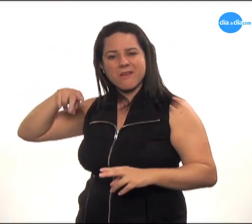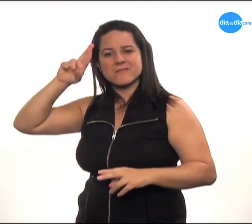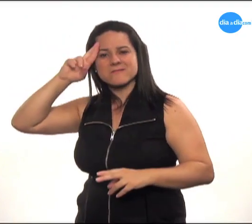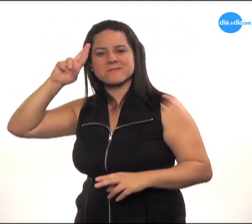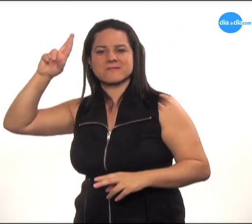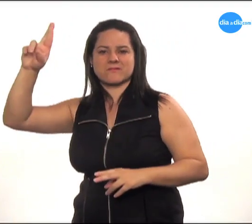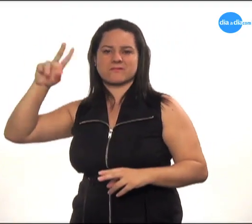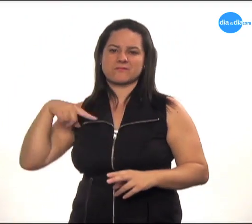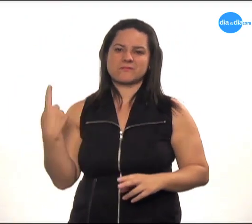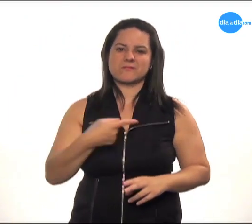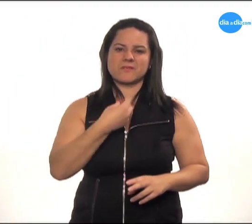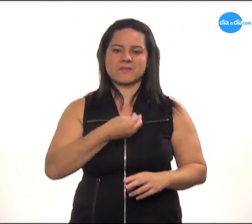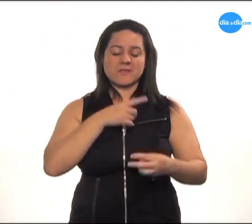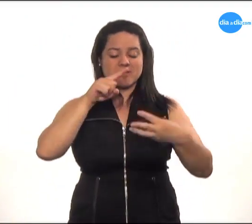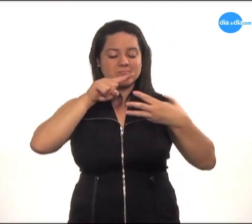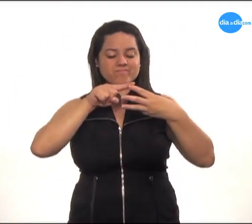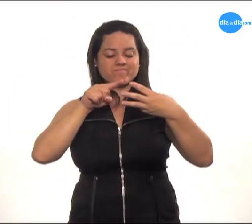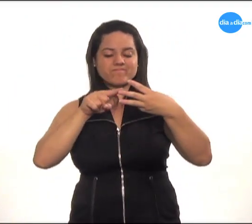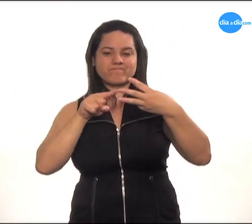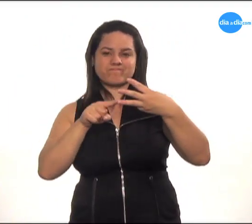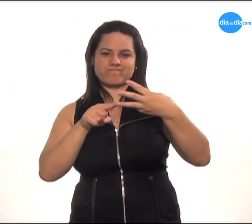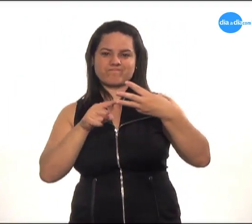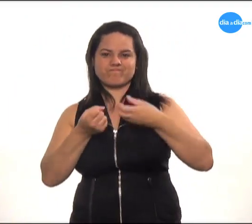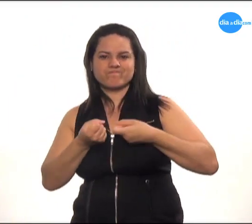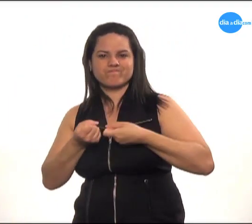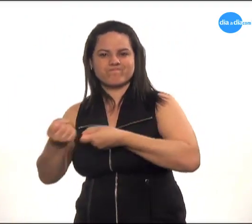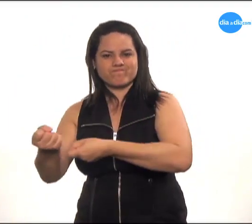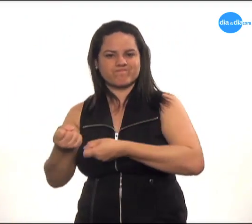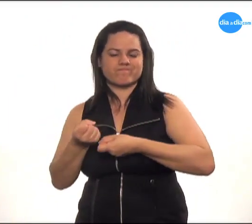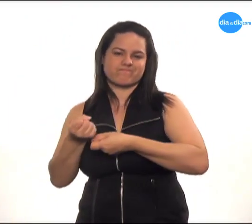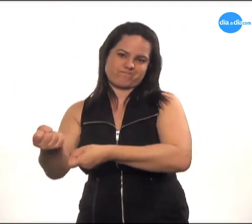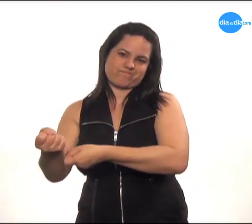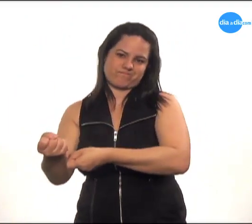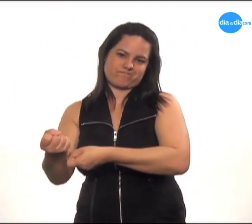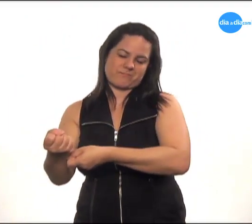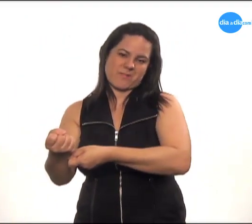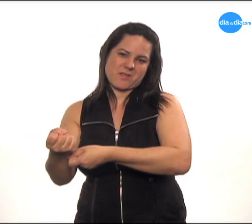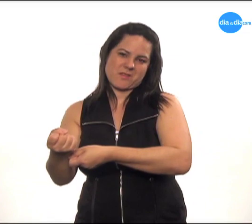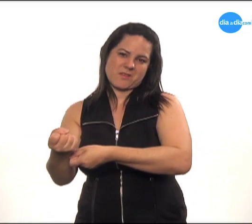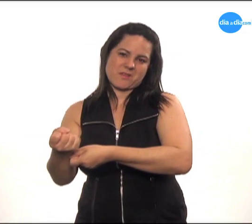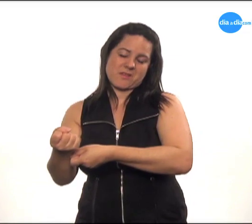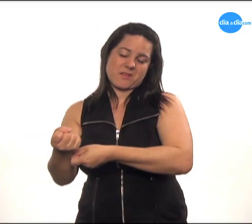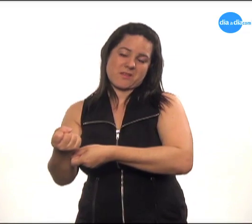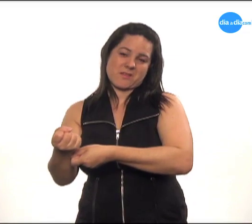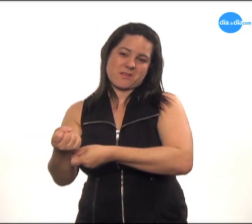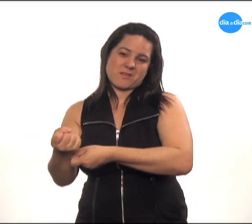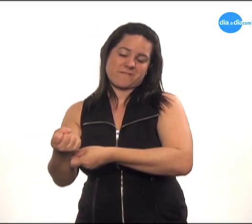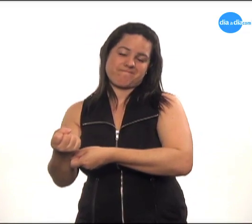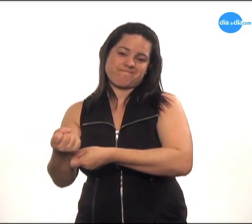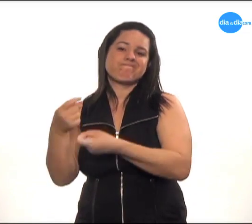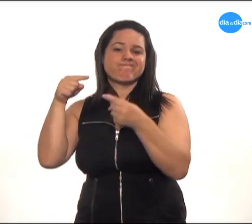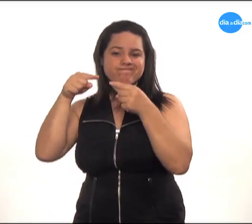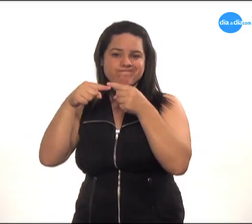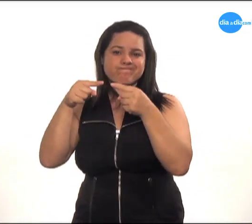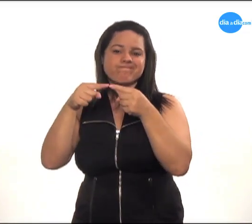vida. 3 tentações, cada uma delas tremendamente ligadas com a minha vida e com a sua